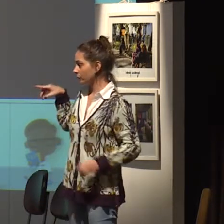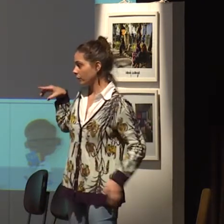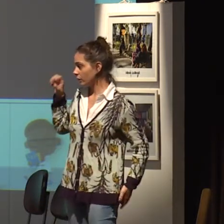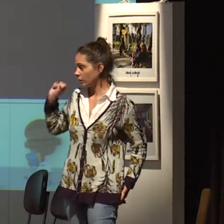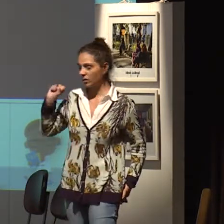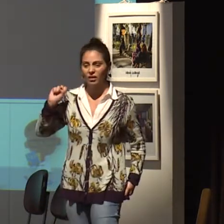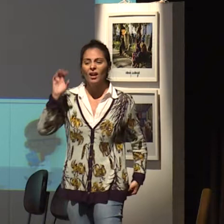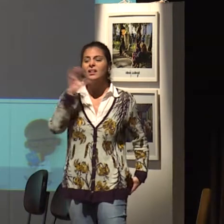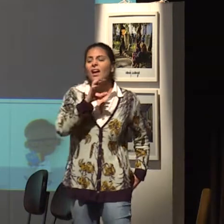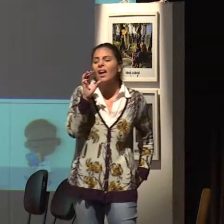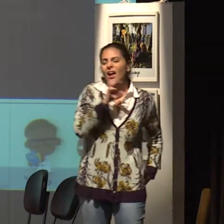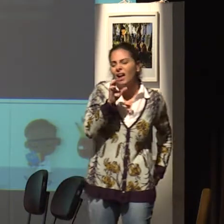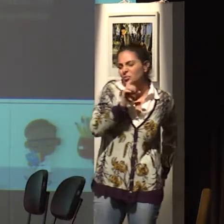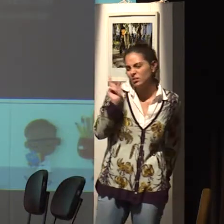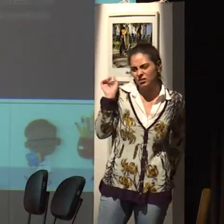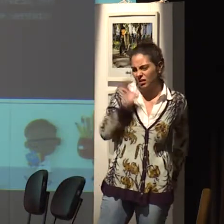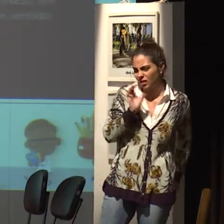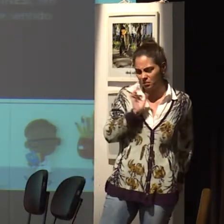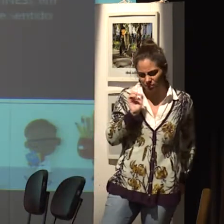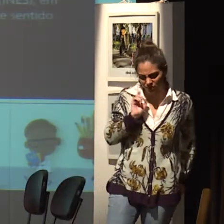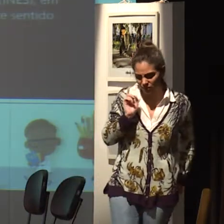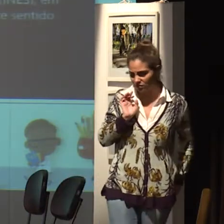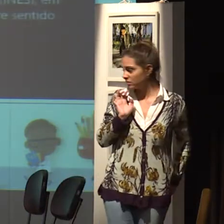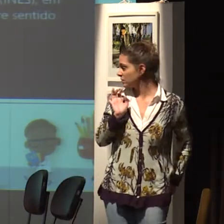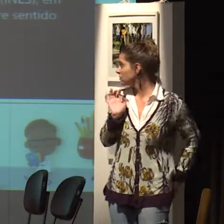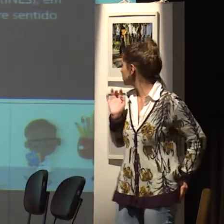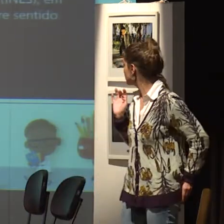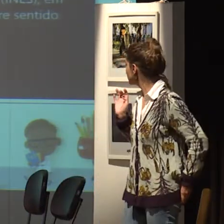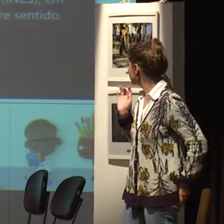vai ser a partir de semana que vem. É bem rapidinho.